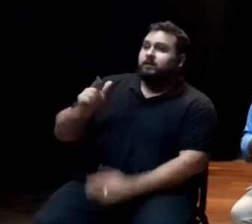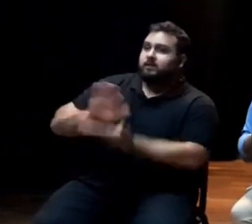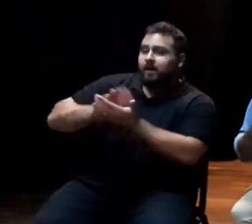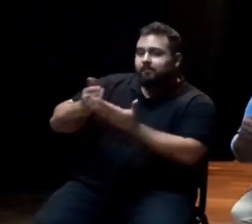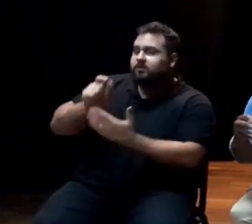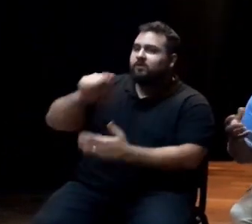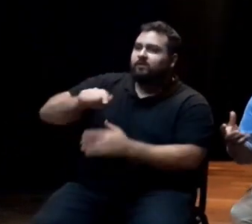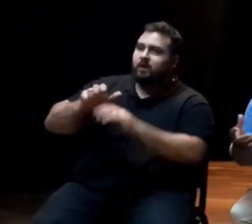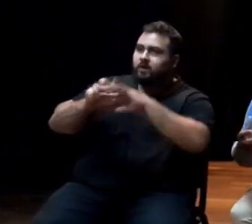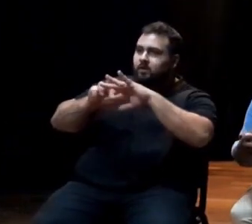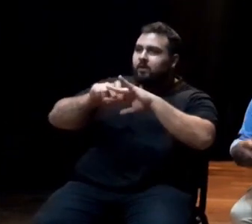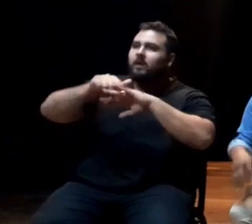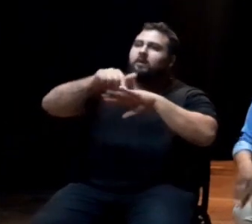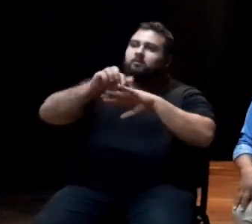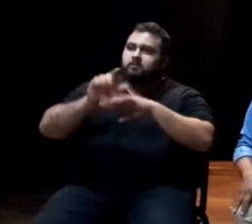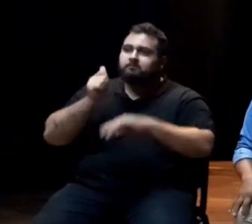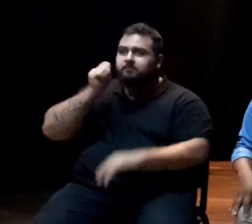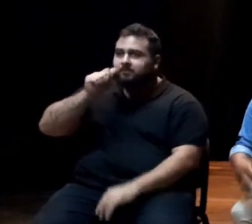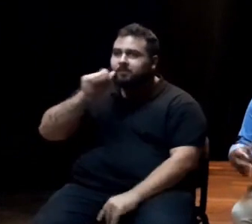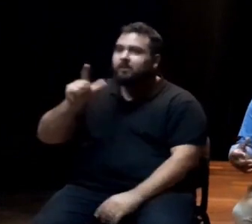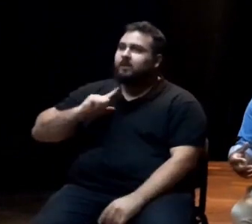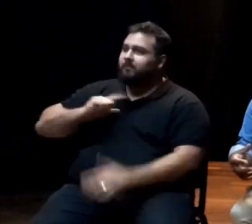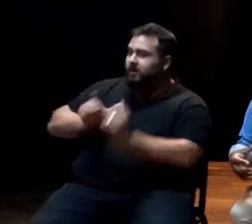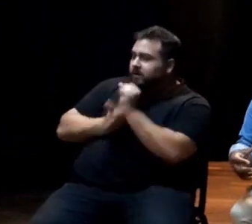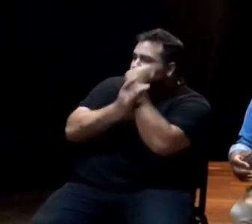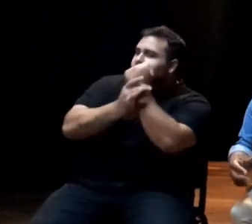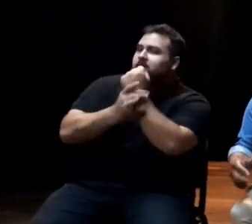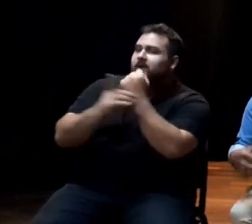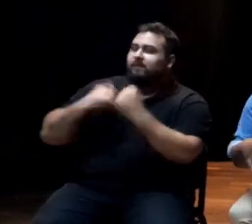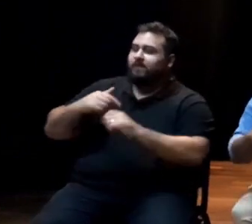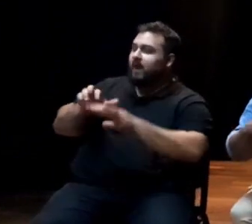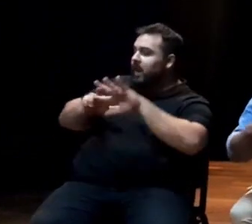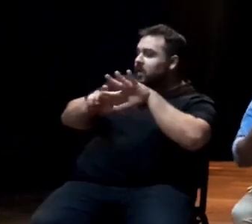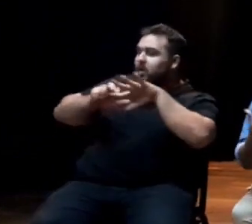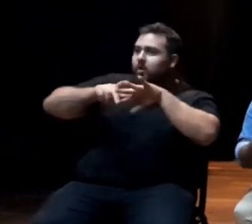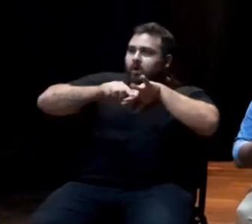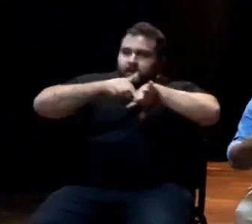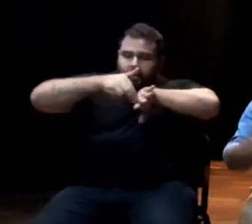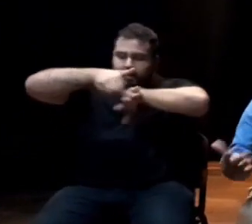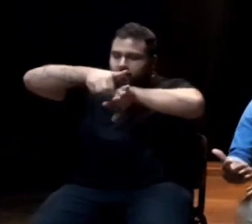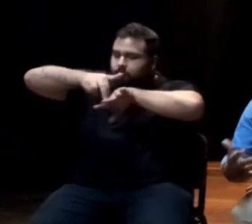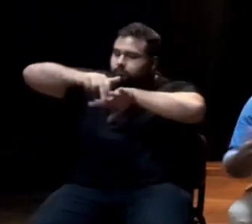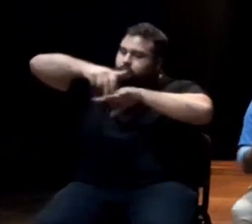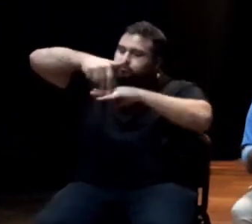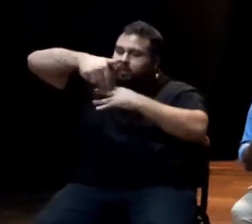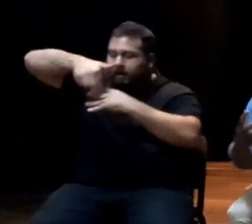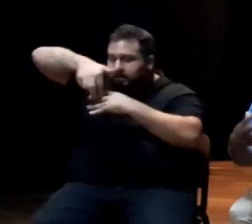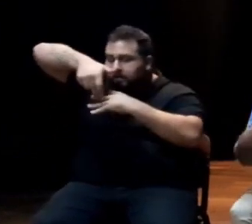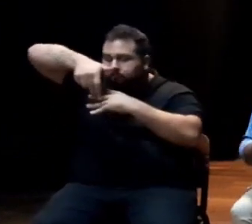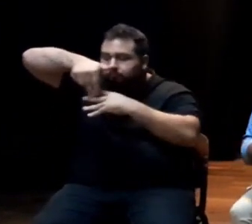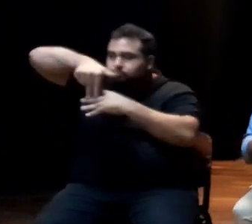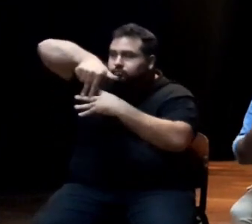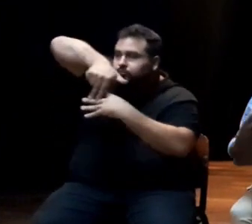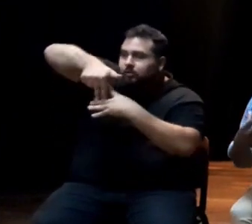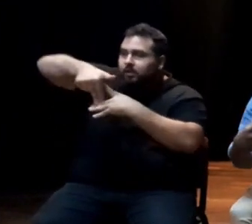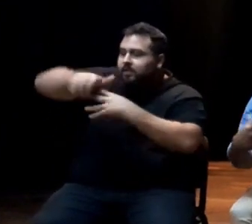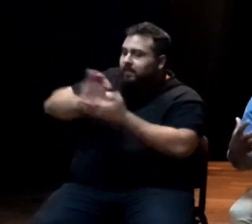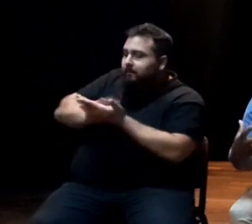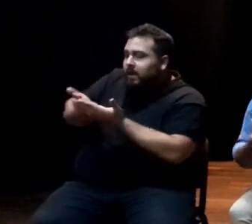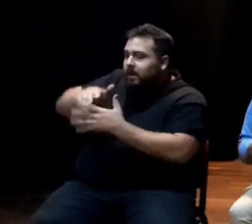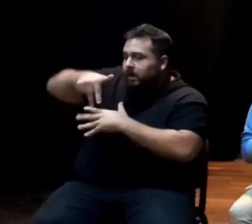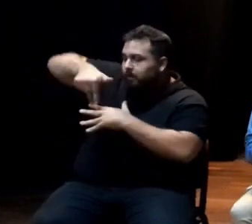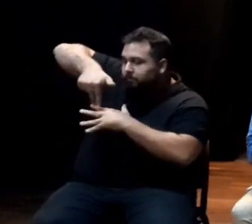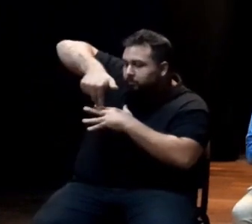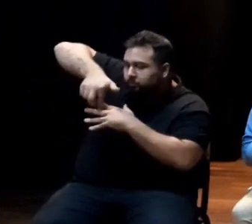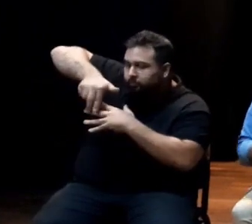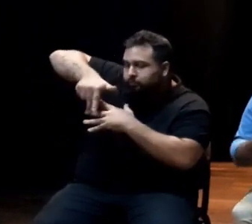vão pro palco, que também tem uma questão de segurança, né? Ele fica no degrau. E aí, com risco de cair, sabe? É claro que a gente vai tentando negociar da melhor